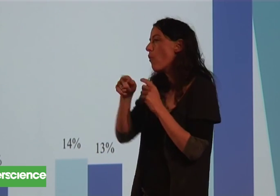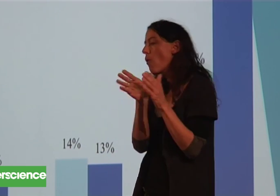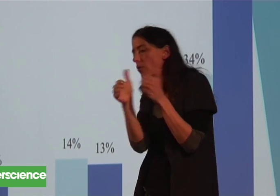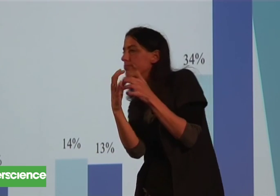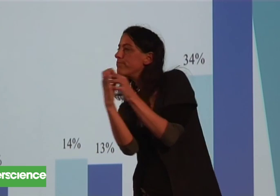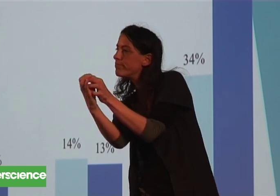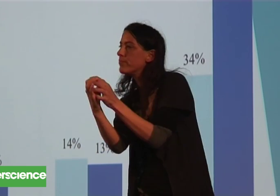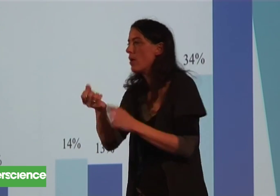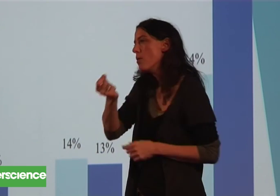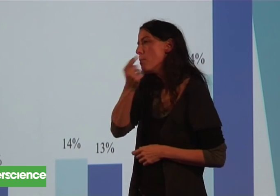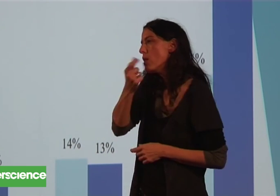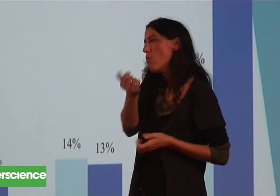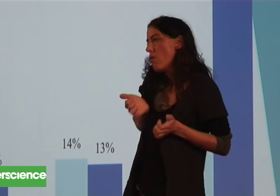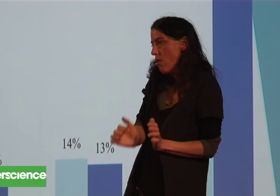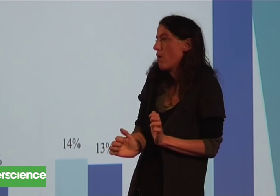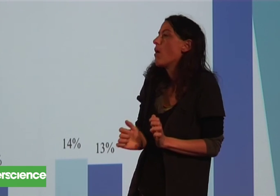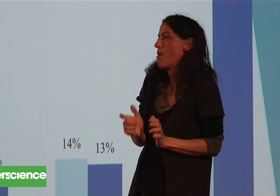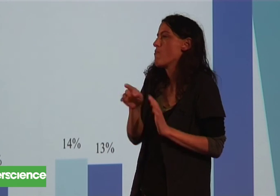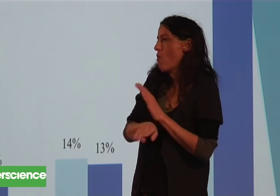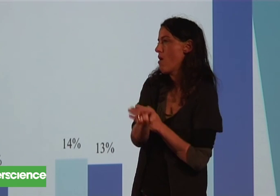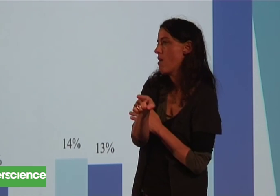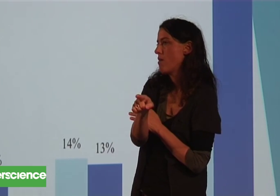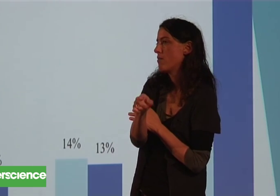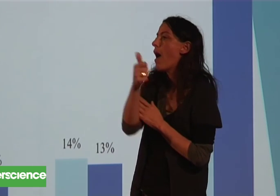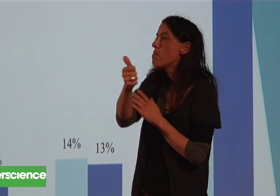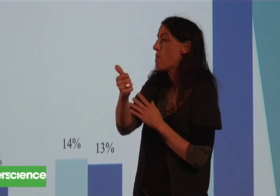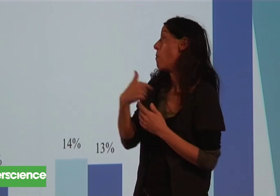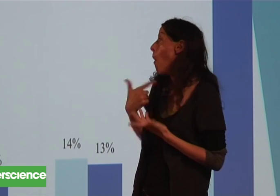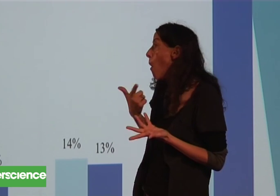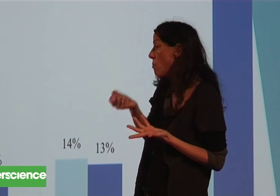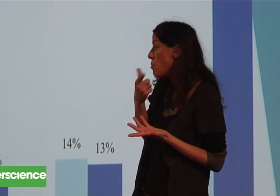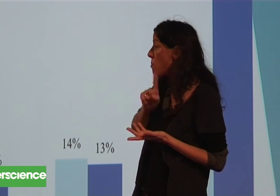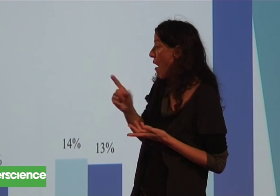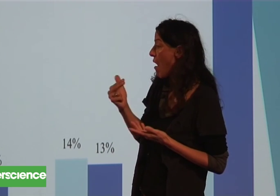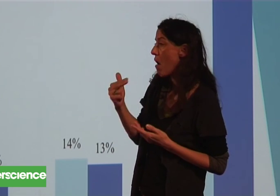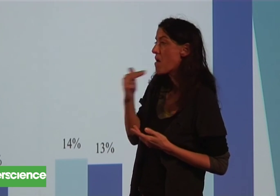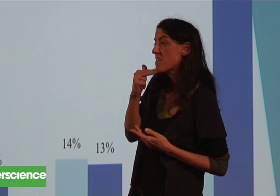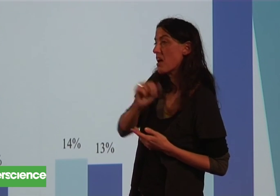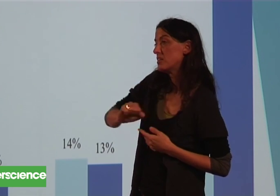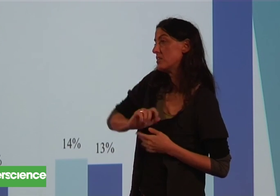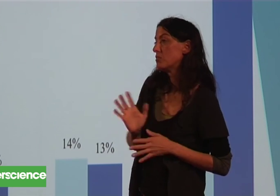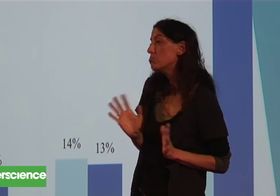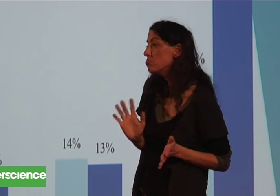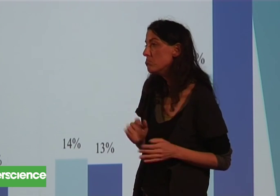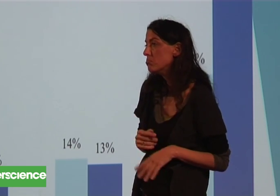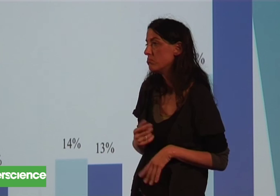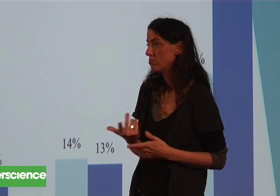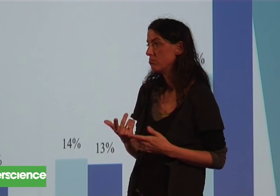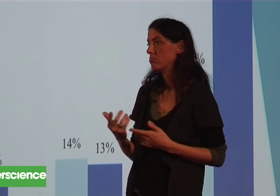pilule au profit d'autres méthodes jugées un peu moins efficaces comme le préservatif, les méthodes locales comme les spermicides ou les